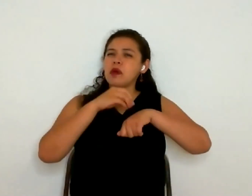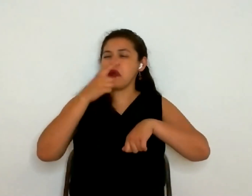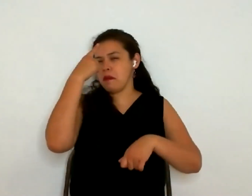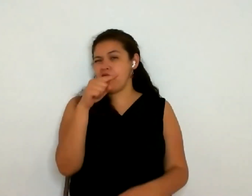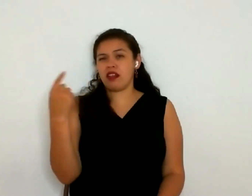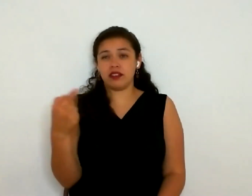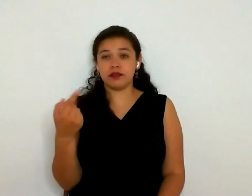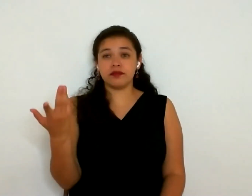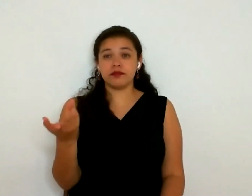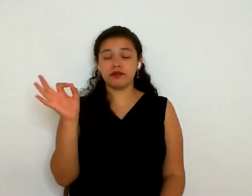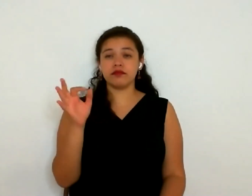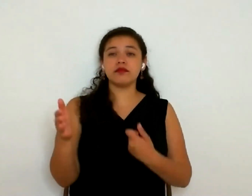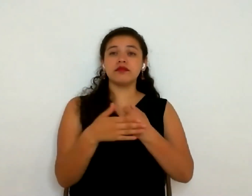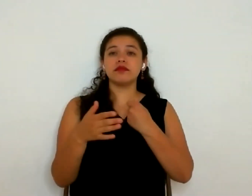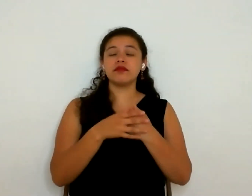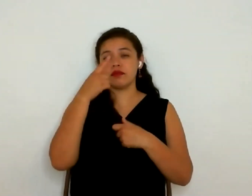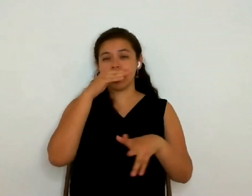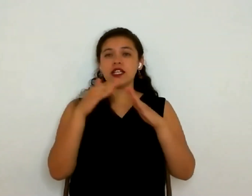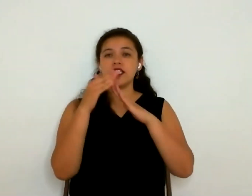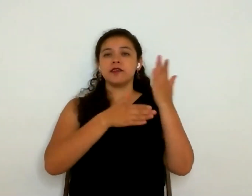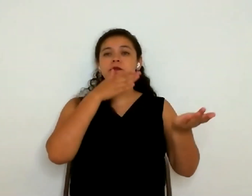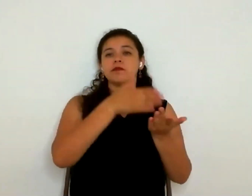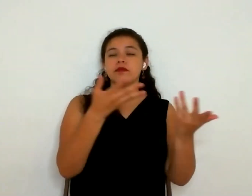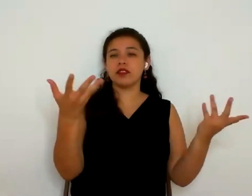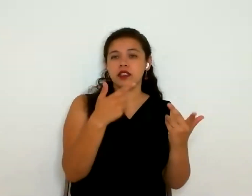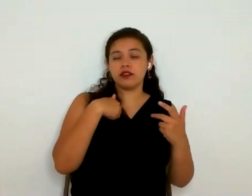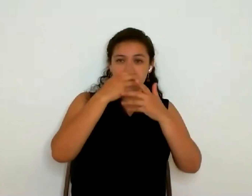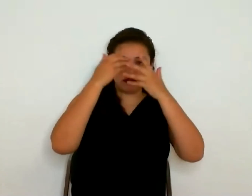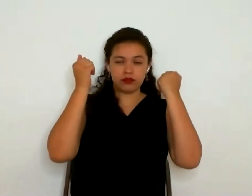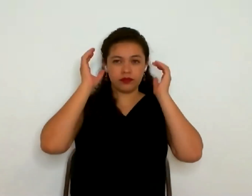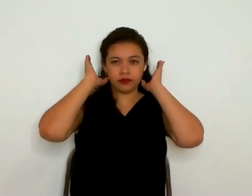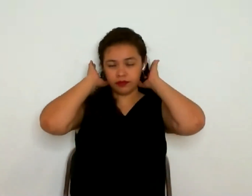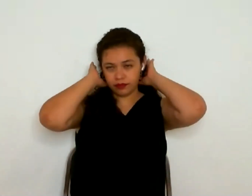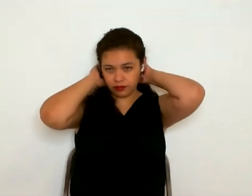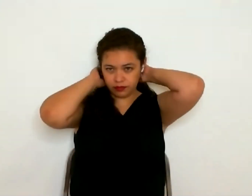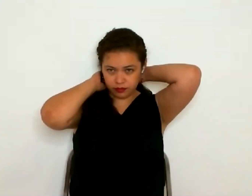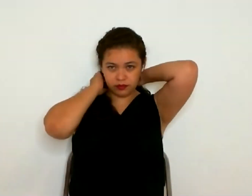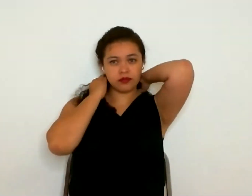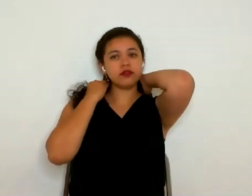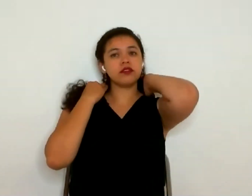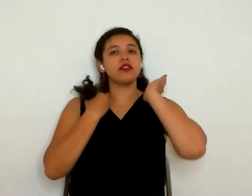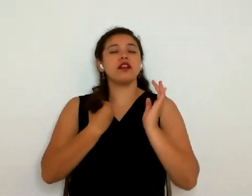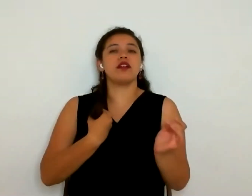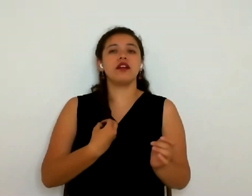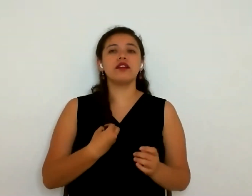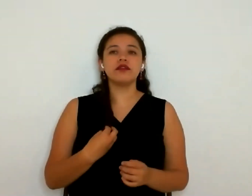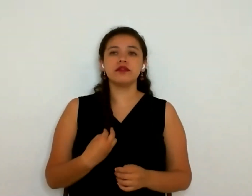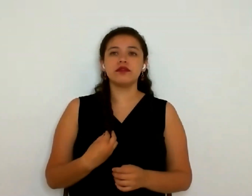vez para que más adelante se haga la visita domiciliaria los entreviste a voto